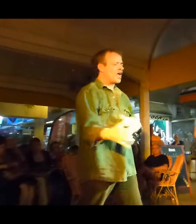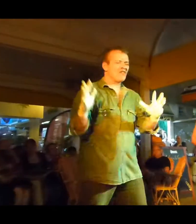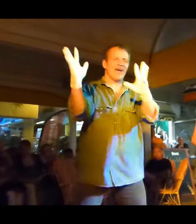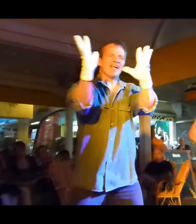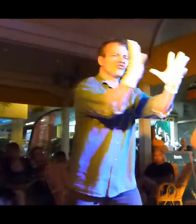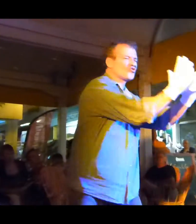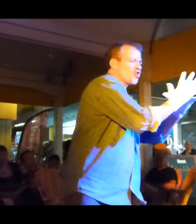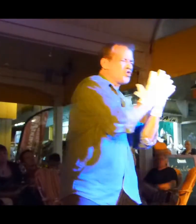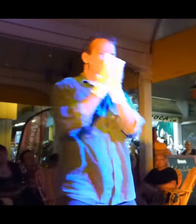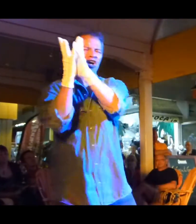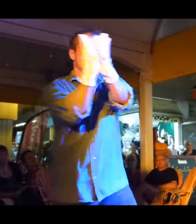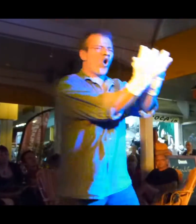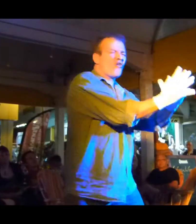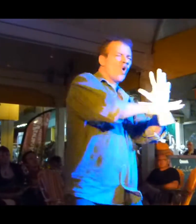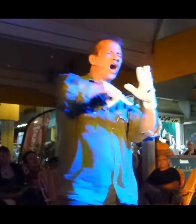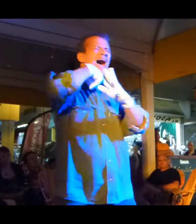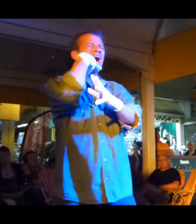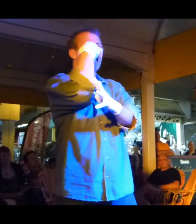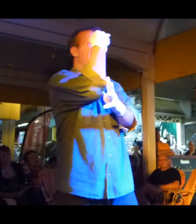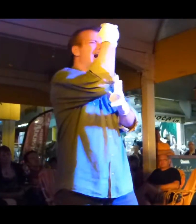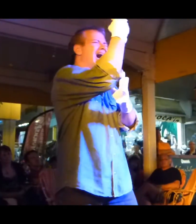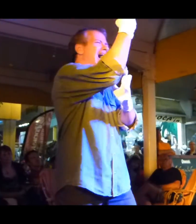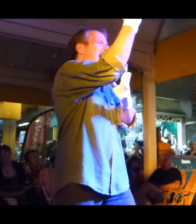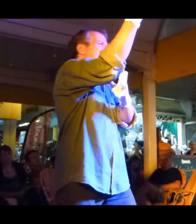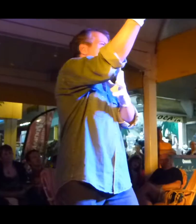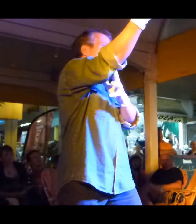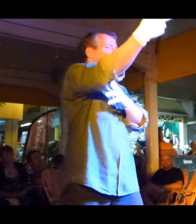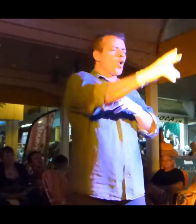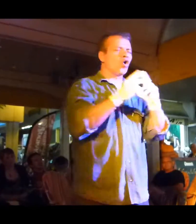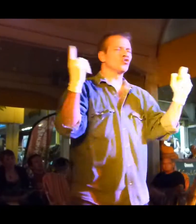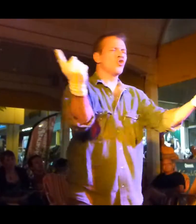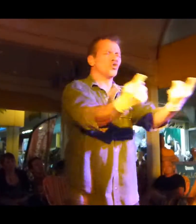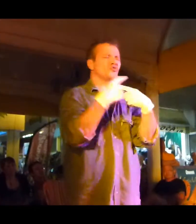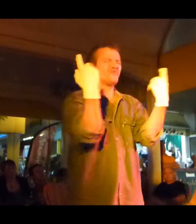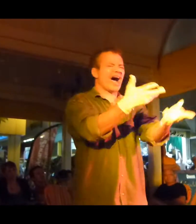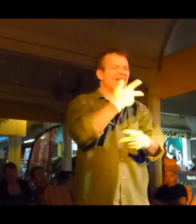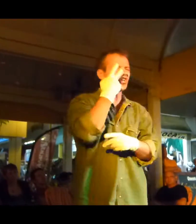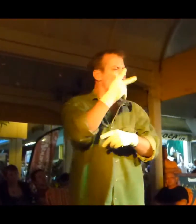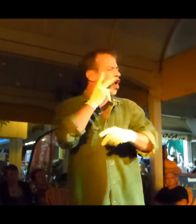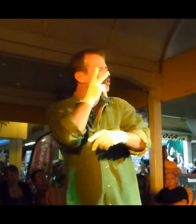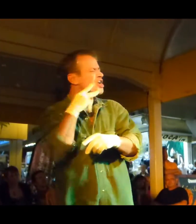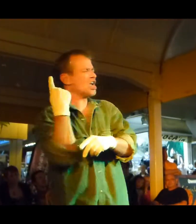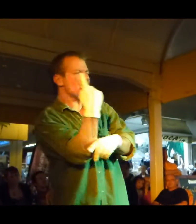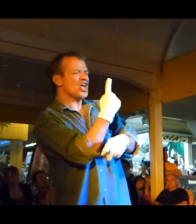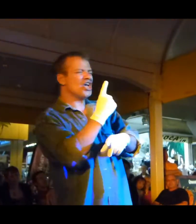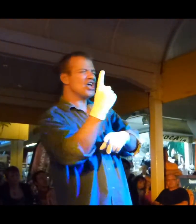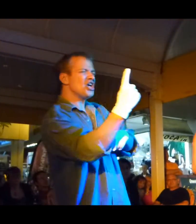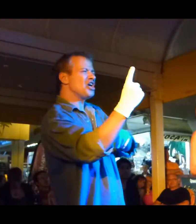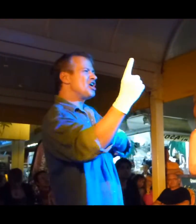s'arrêter. Repère, c'est dire nos voix autour du vin qui